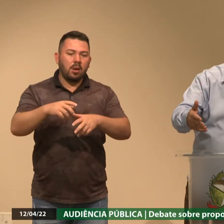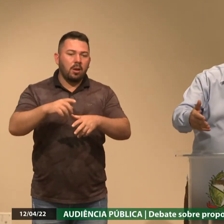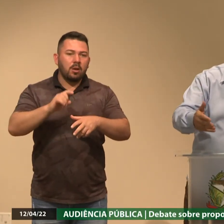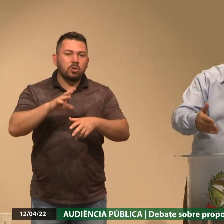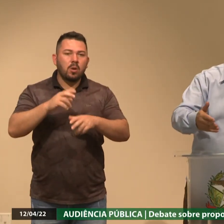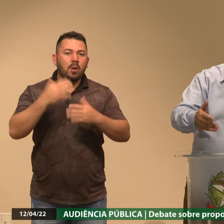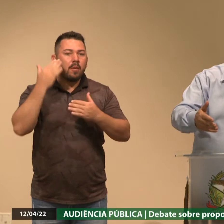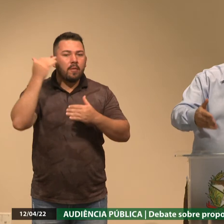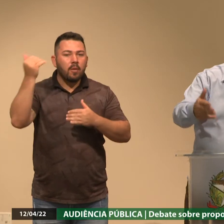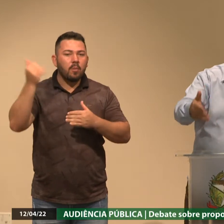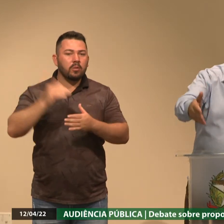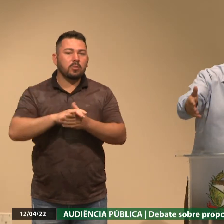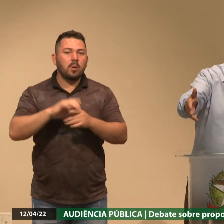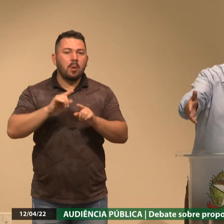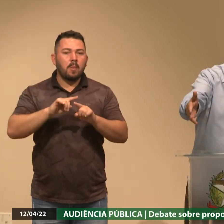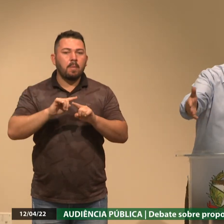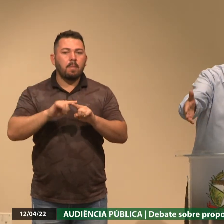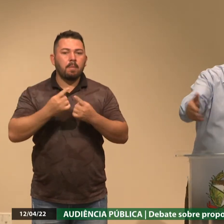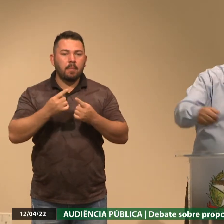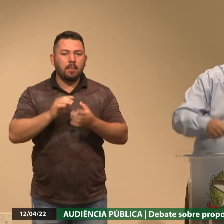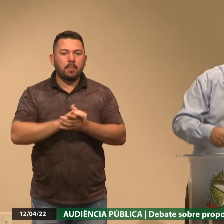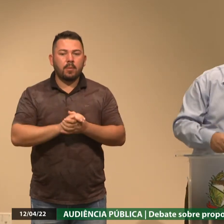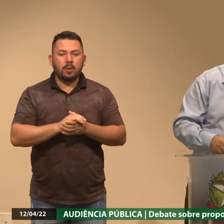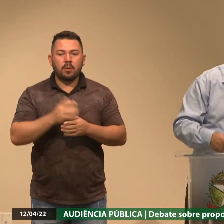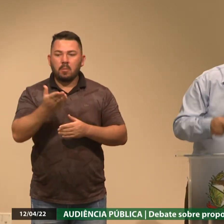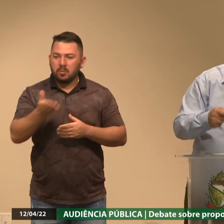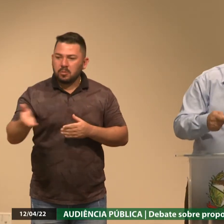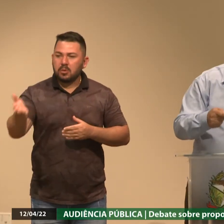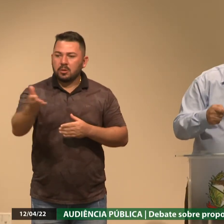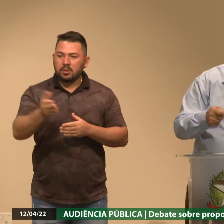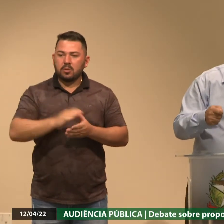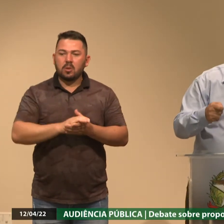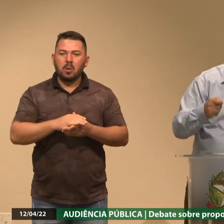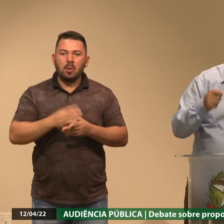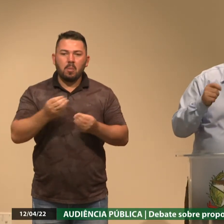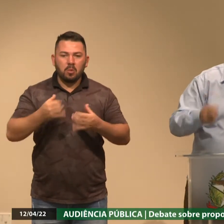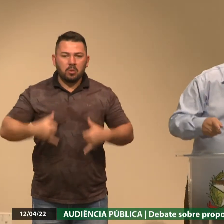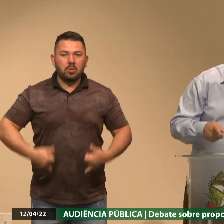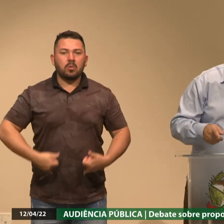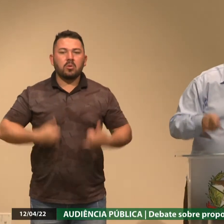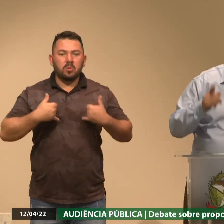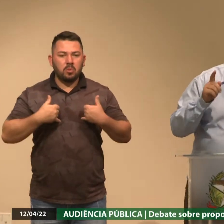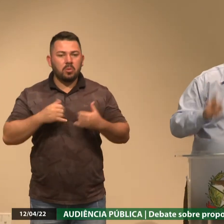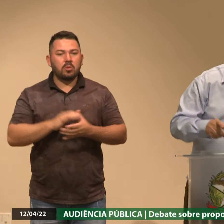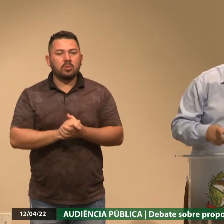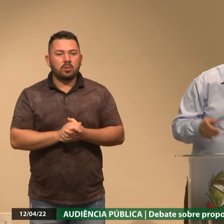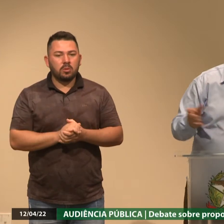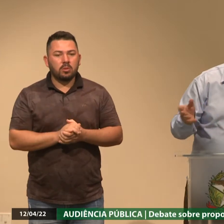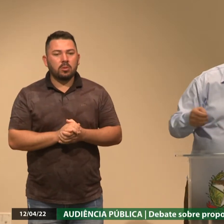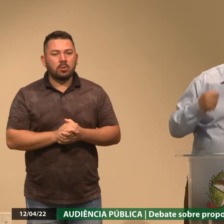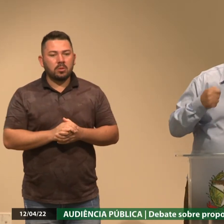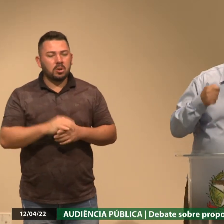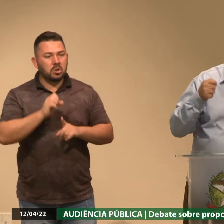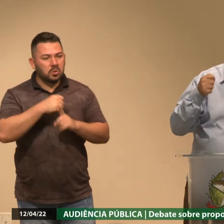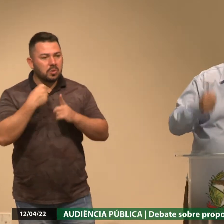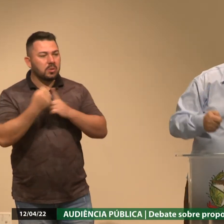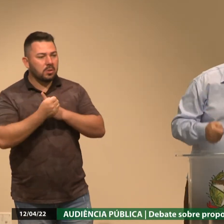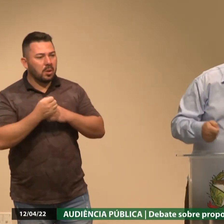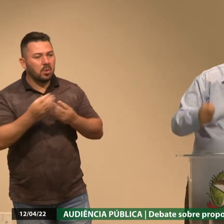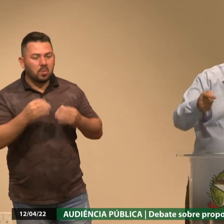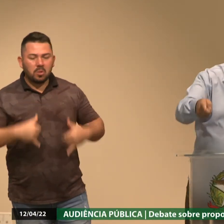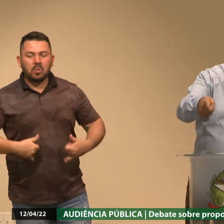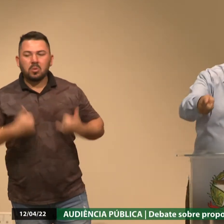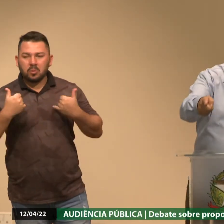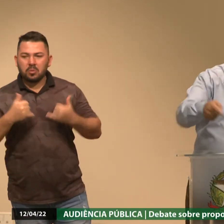que não é tão famoso mas desfiles feito por essa moçada que tá aí com muito orgulho com seus carros alegóricos cá da sociedade com